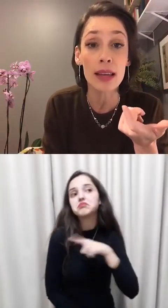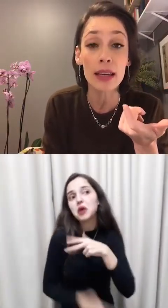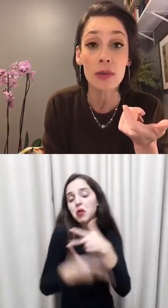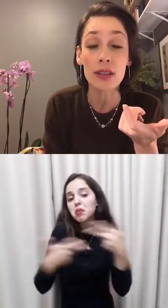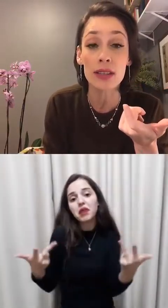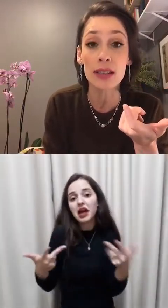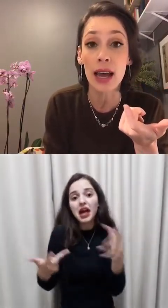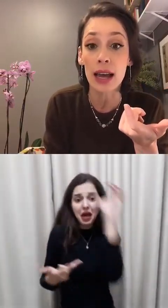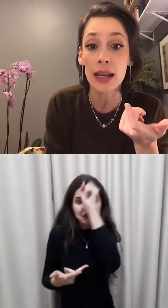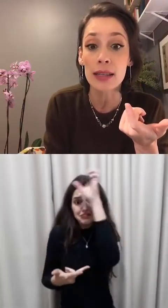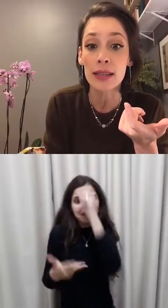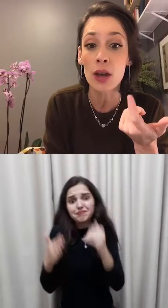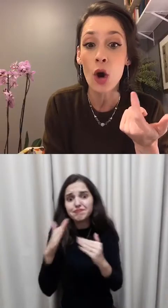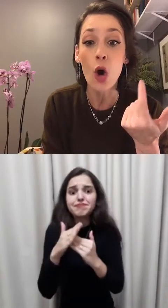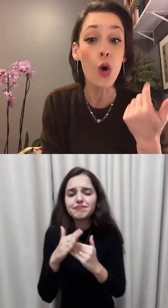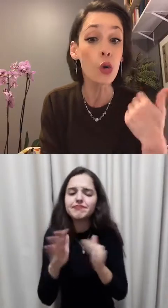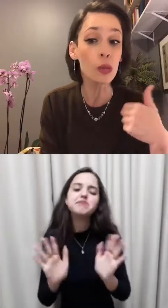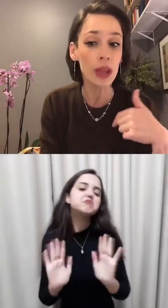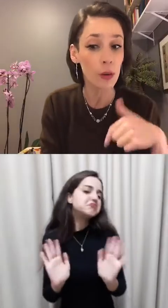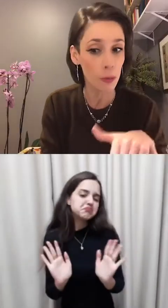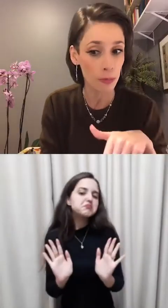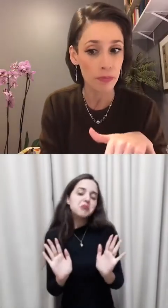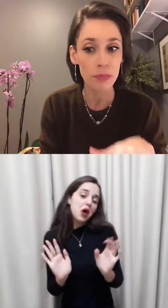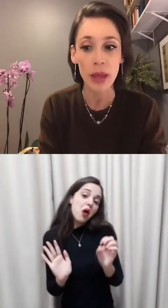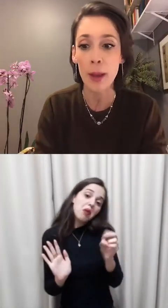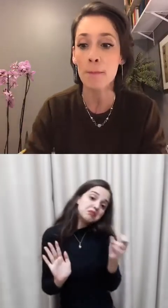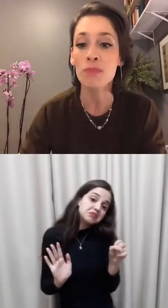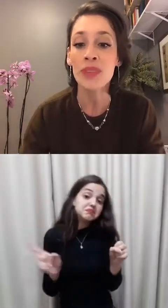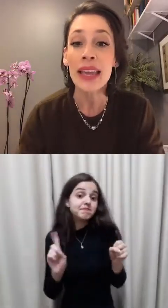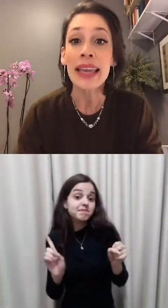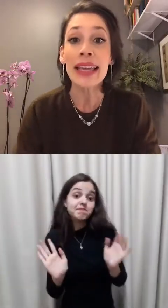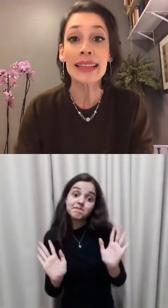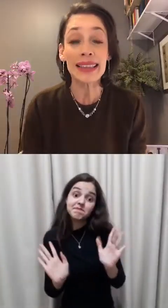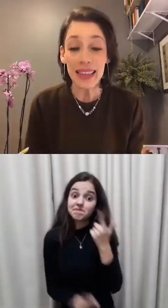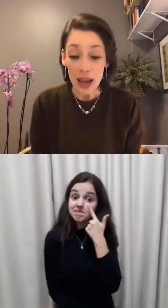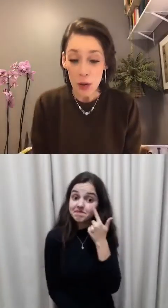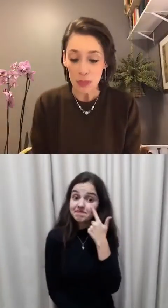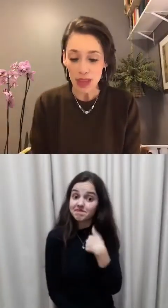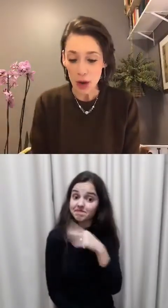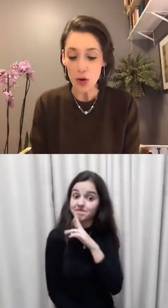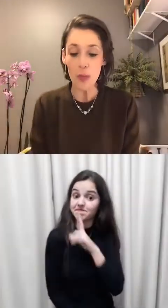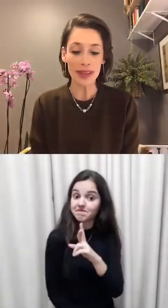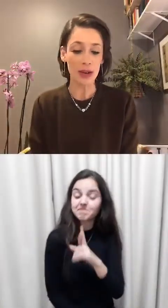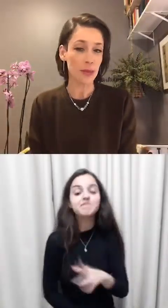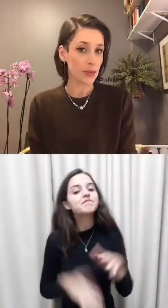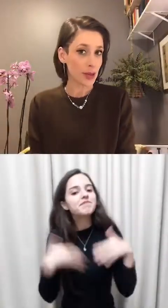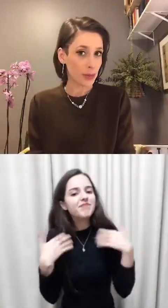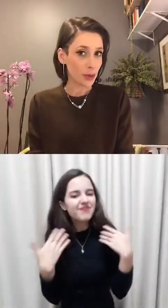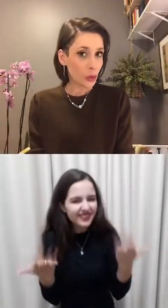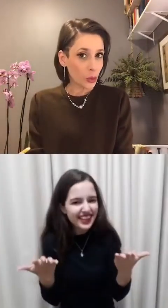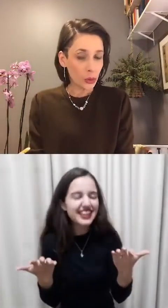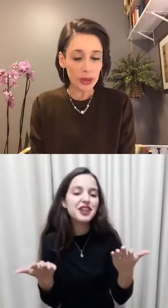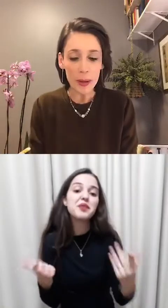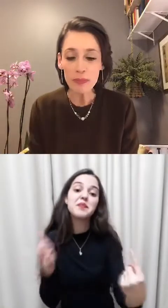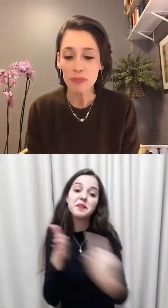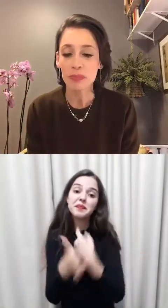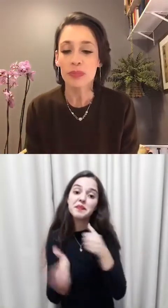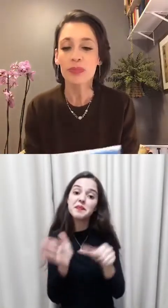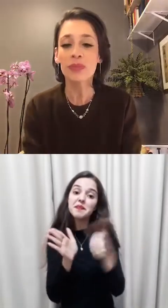aprender língua de sinais ou não, né? Então, eu vou começar com a primeira